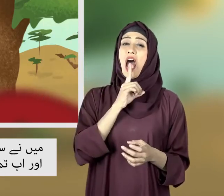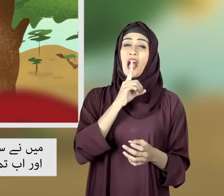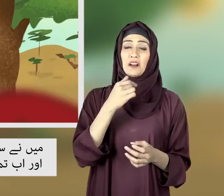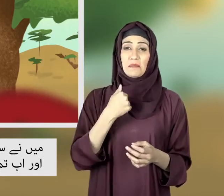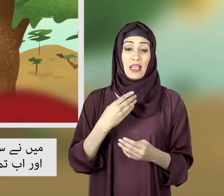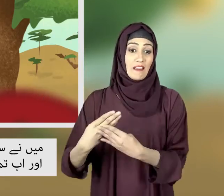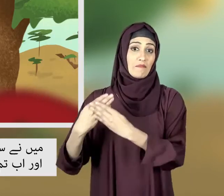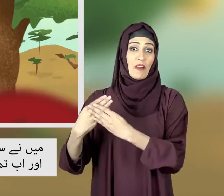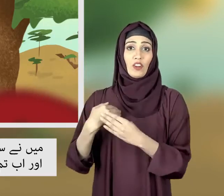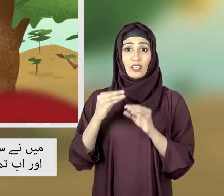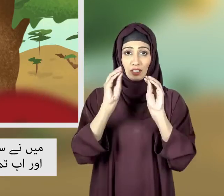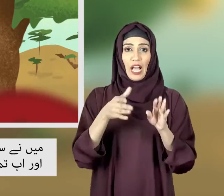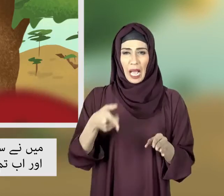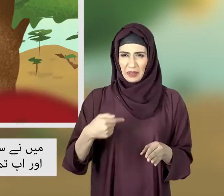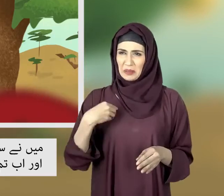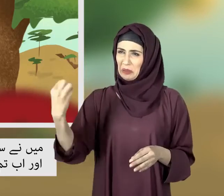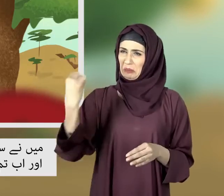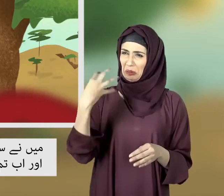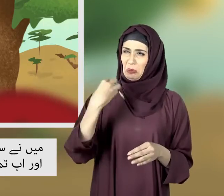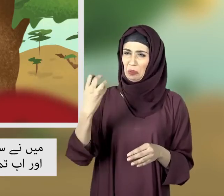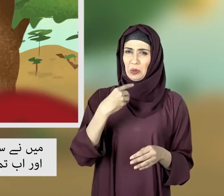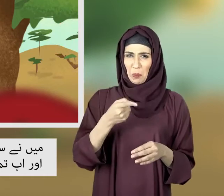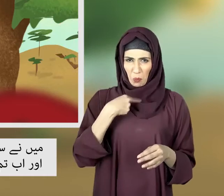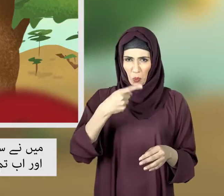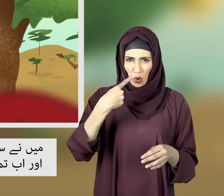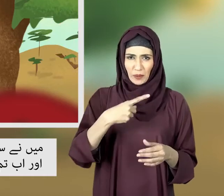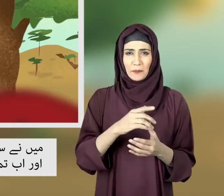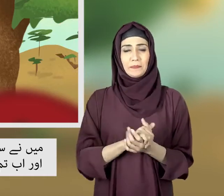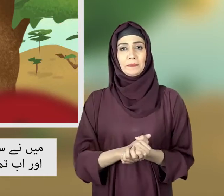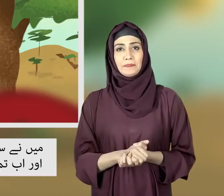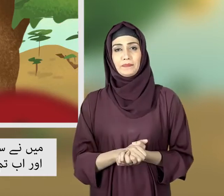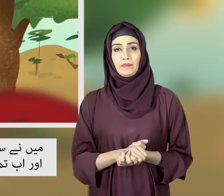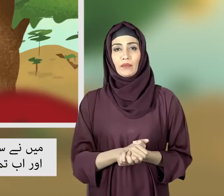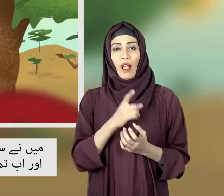کی تپش سے تمہاری جان بچائی اور اب تم میری ہی توہین کر رہے ہو